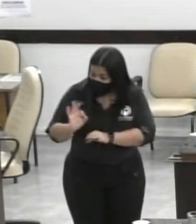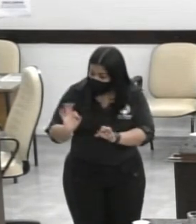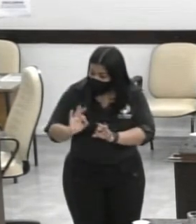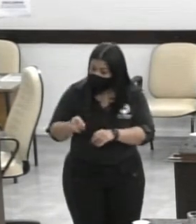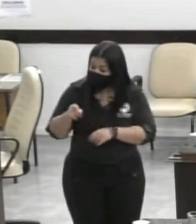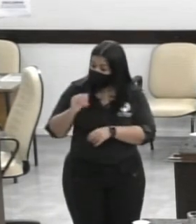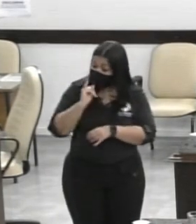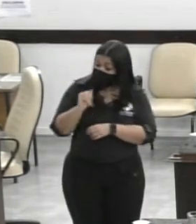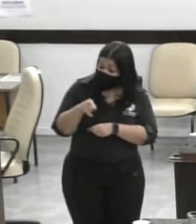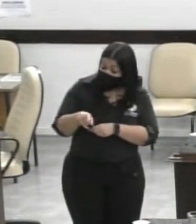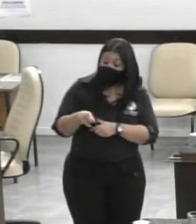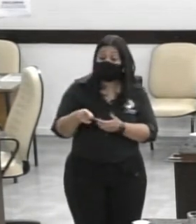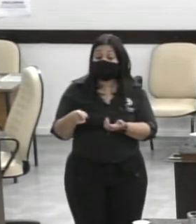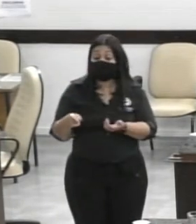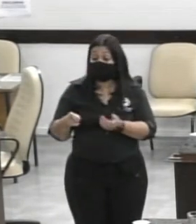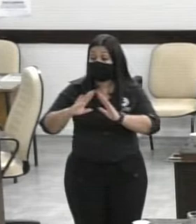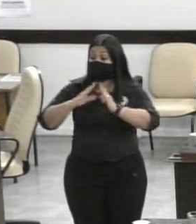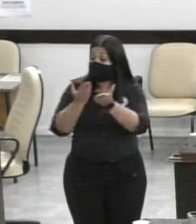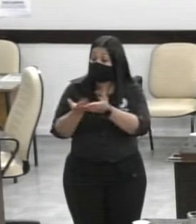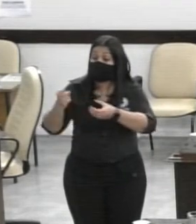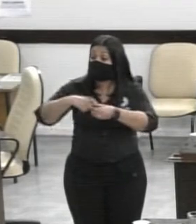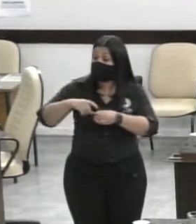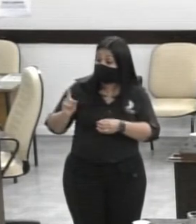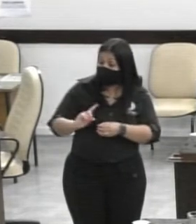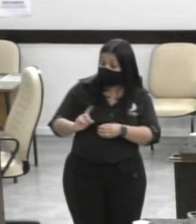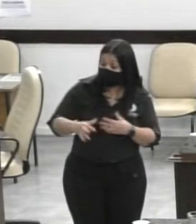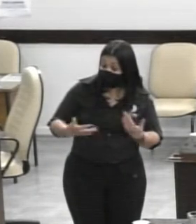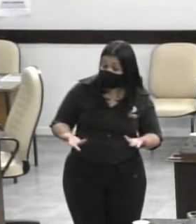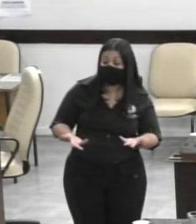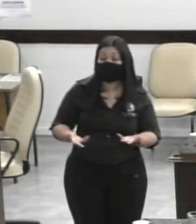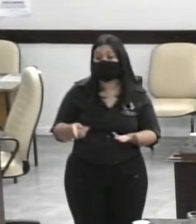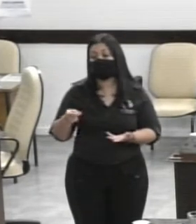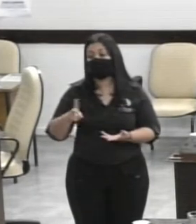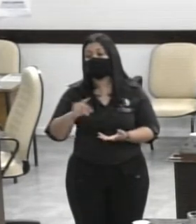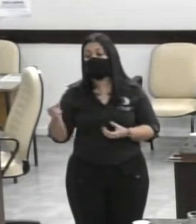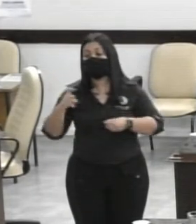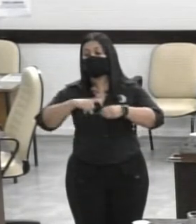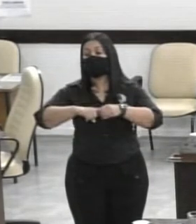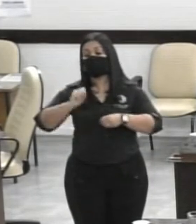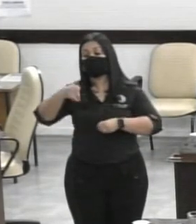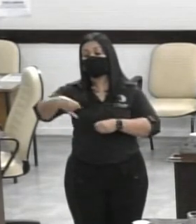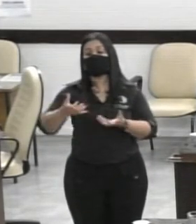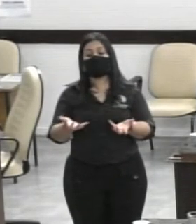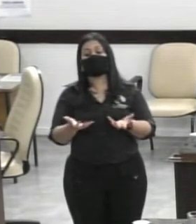ela para que as aulas não voltem? É lógico que ela vai querer que volte.